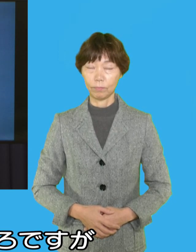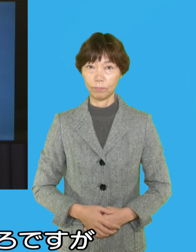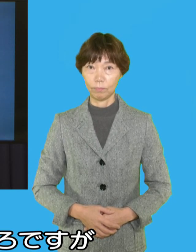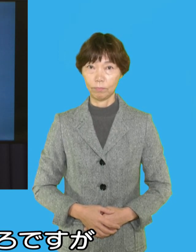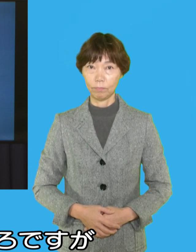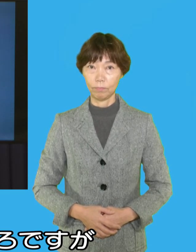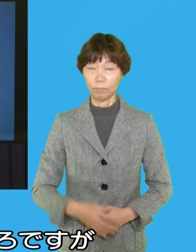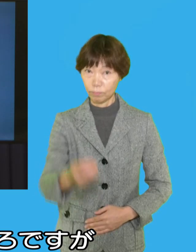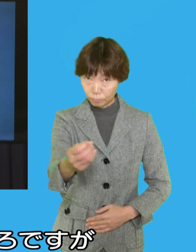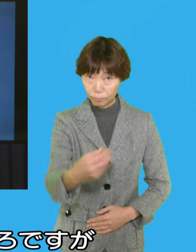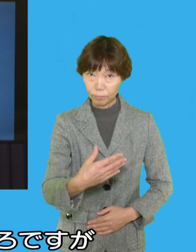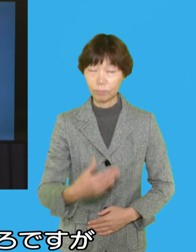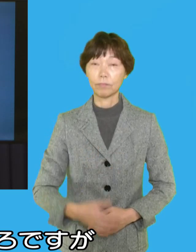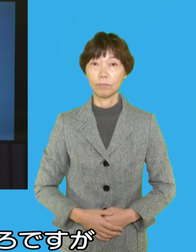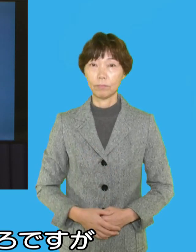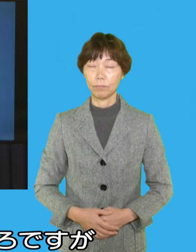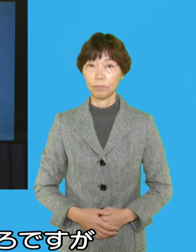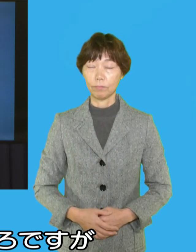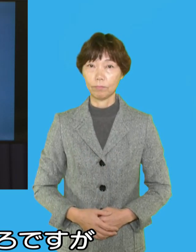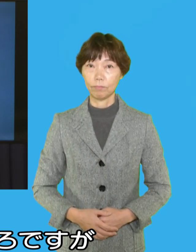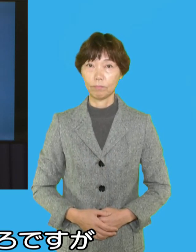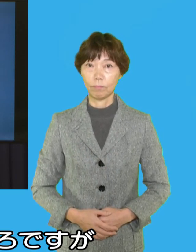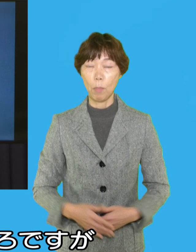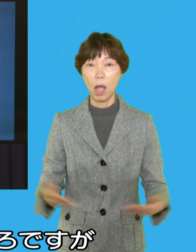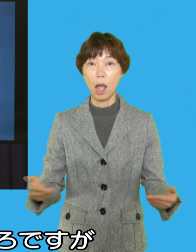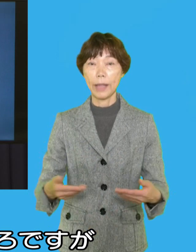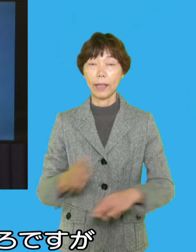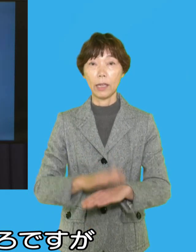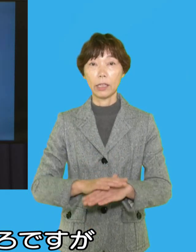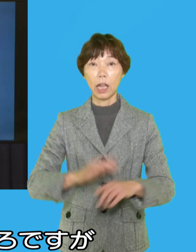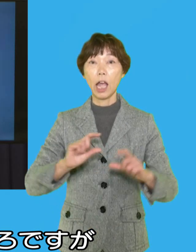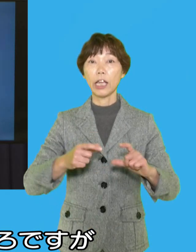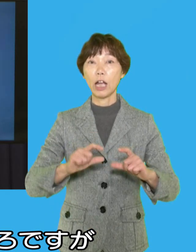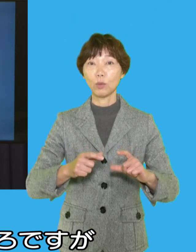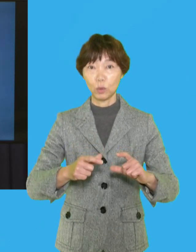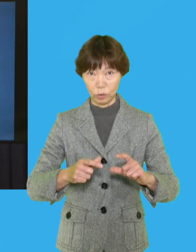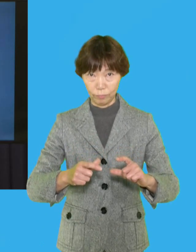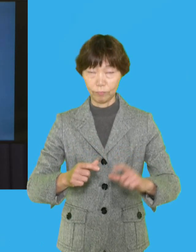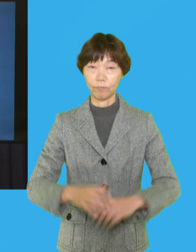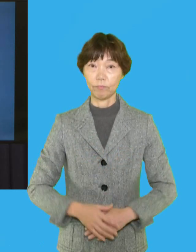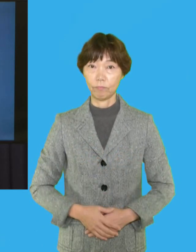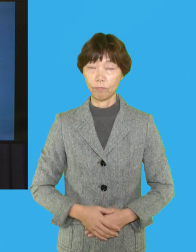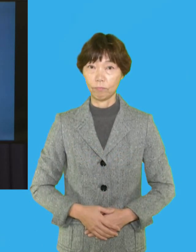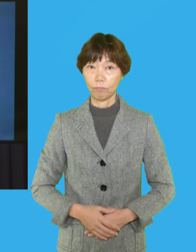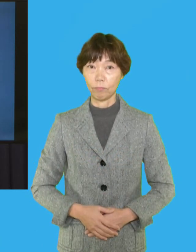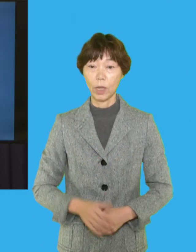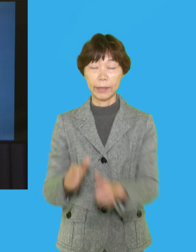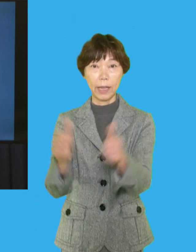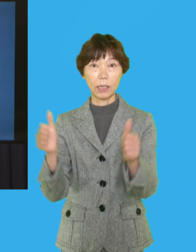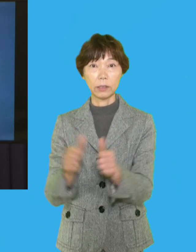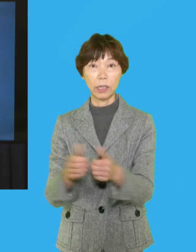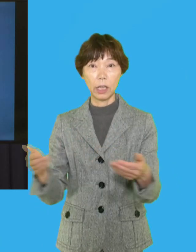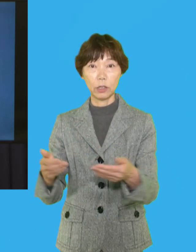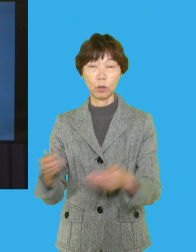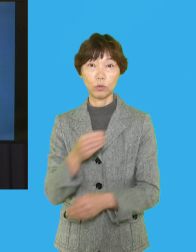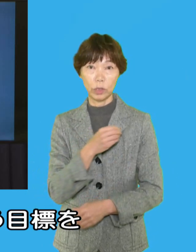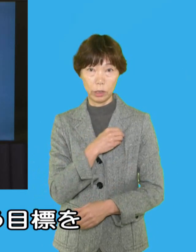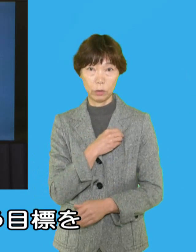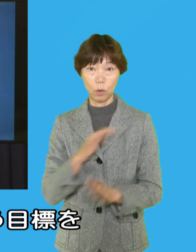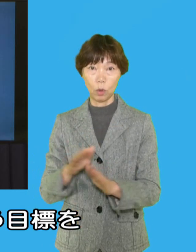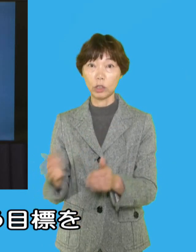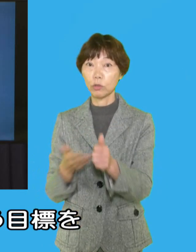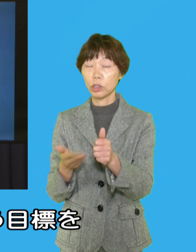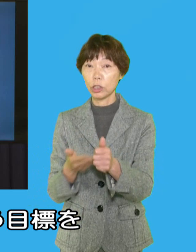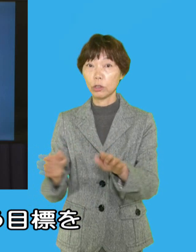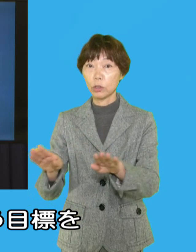それでちょっと働き方改革のところなんですけれども、この男性職員の育児休業比率が一応